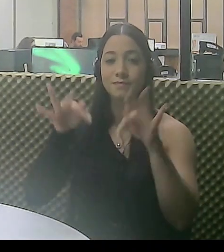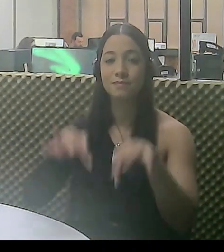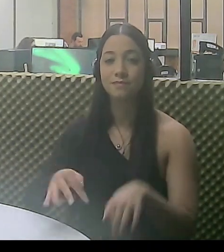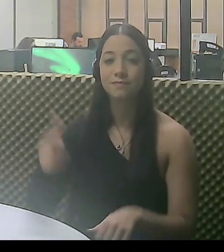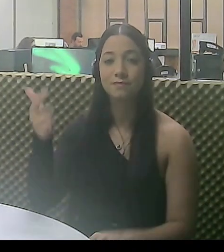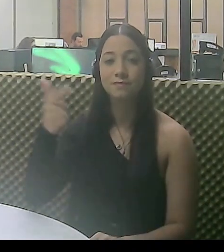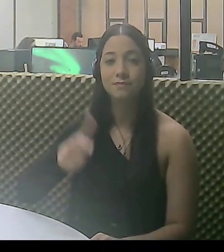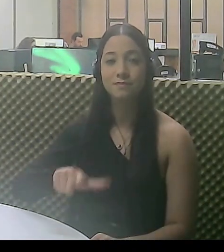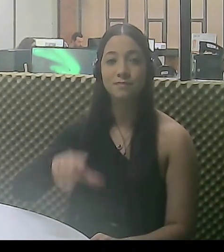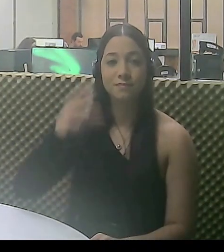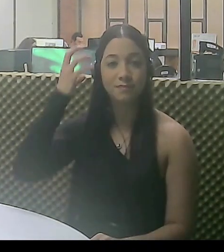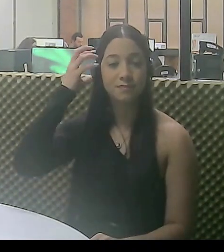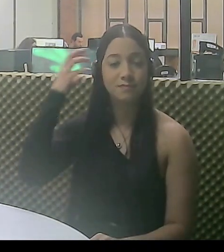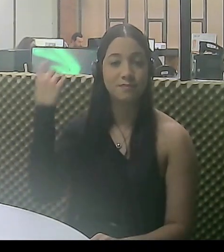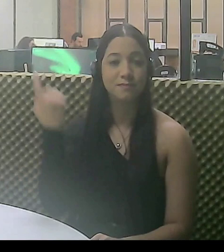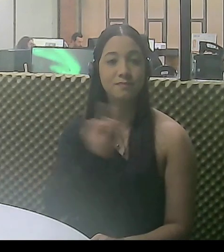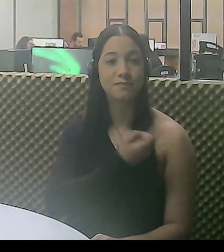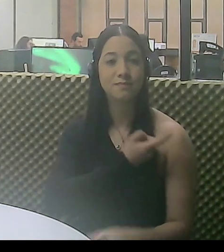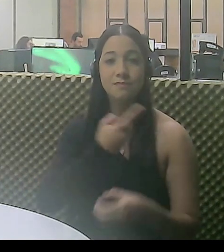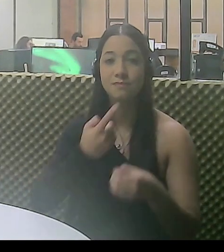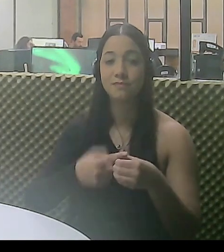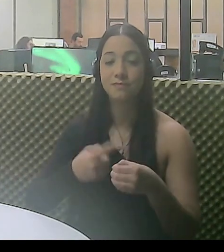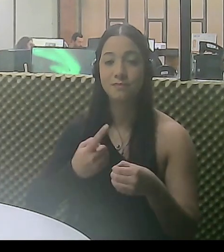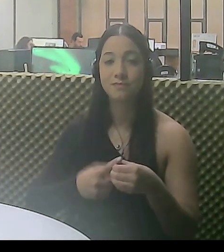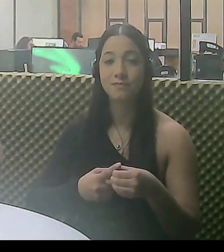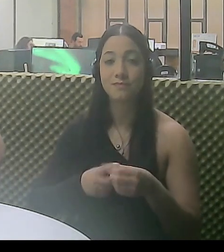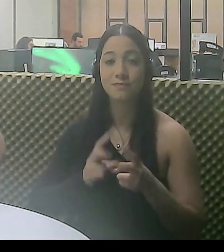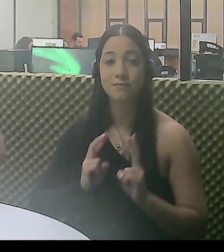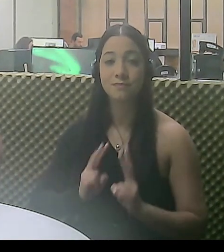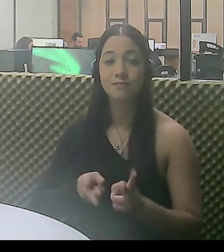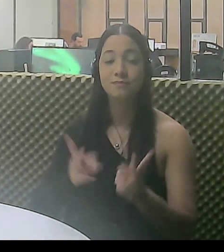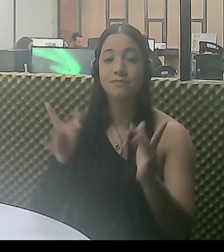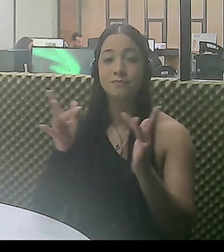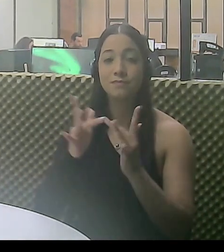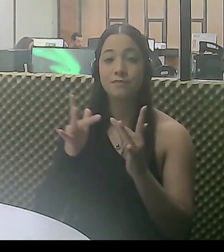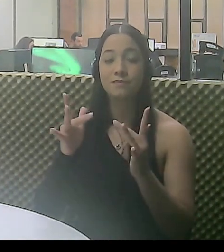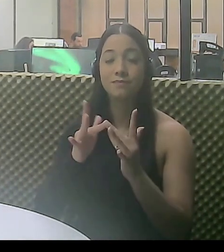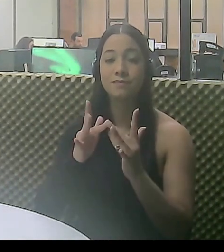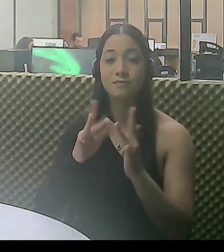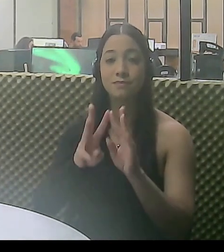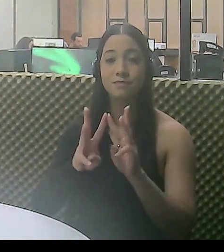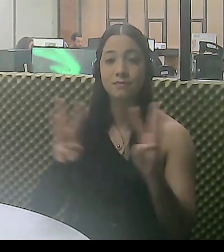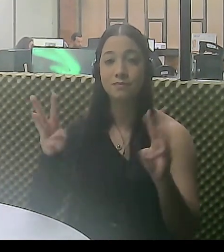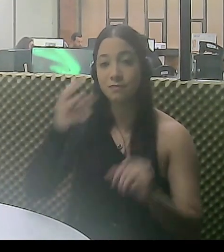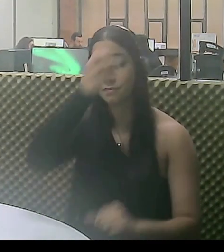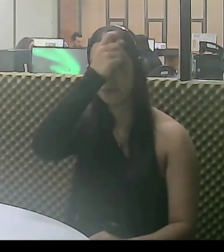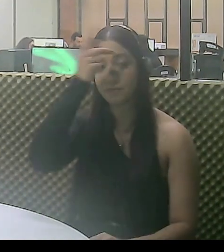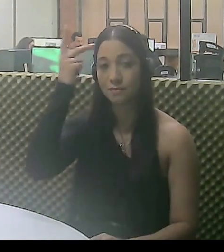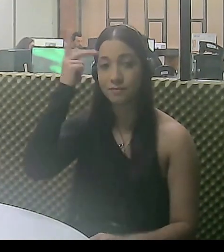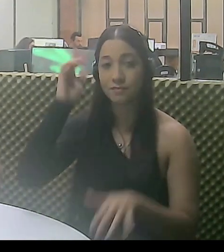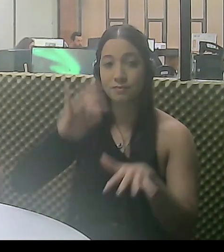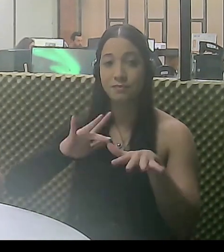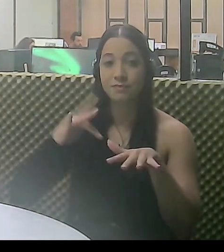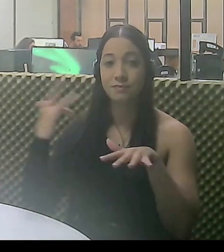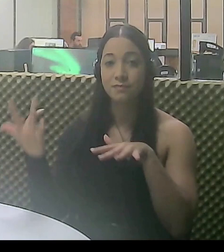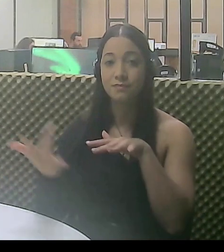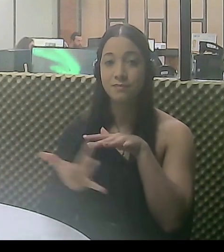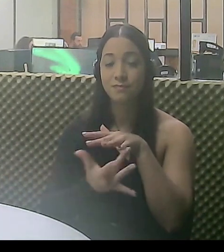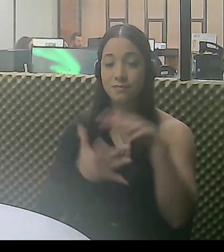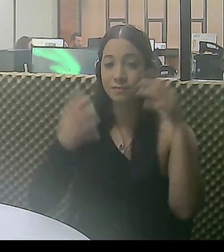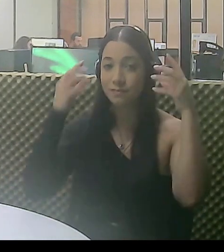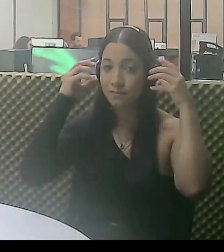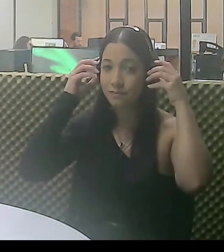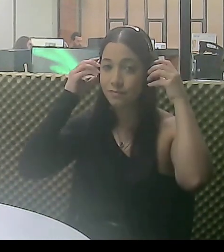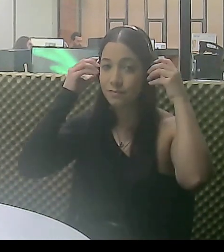Fica por aqui mais uma edição do programa da Rádio Nossa Cidade. Continue conosco no portal da Prefeitura e